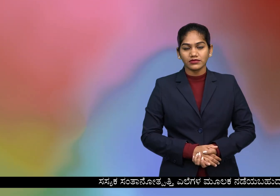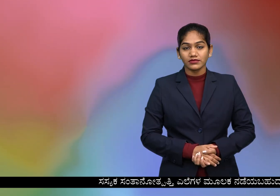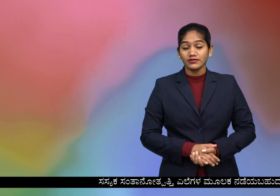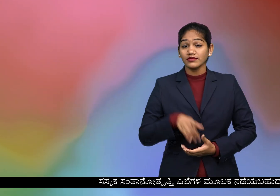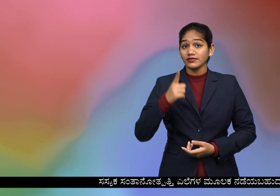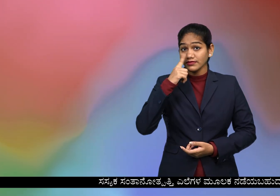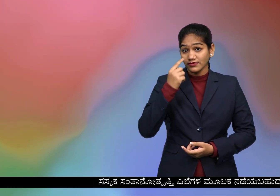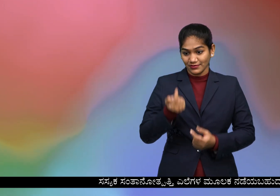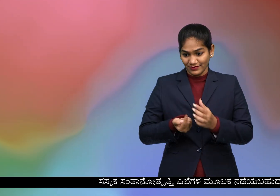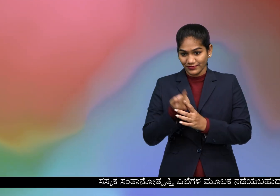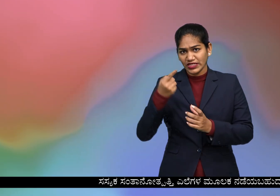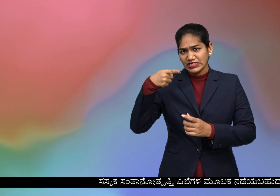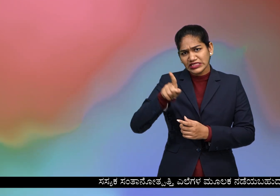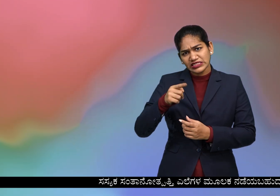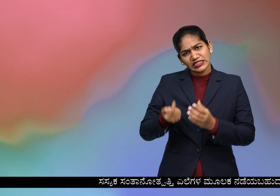ಸಸ್ಯಕ ಸಂತಾನೋತ್ಪತ್ತಿ ಎಲೆಗಳ ಮೂಲಕ ನಡೆಯಬಹುದು.